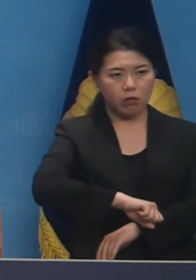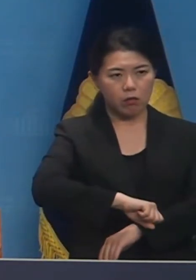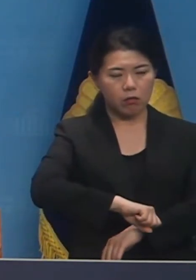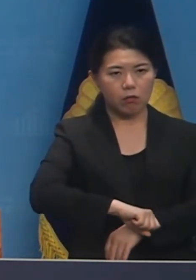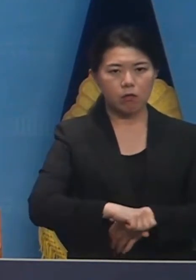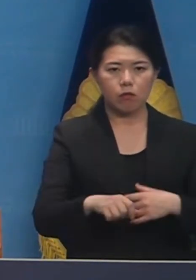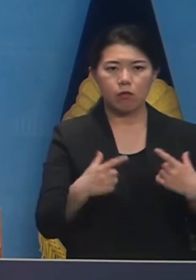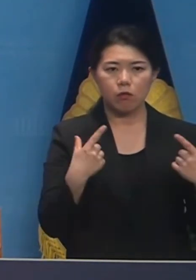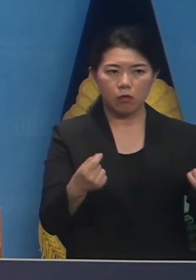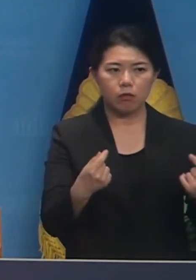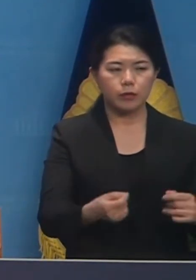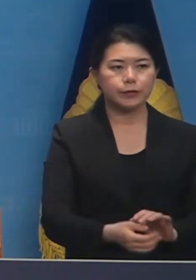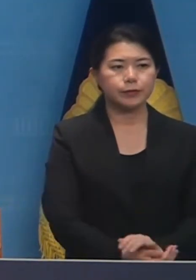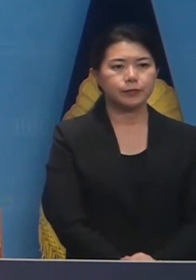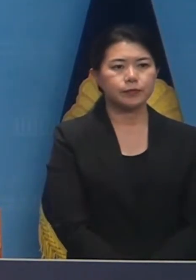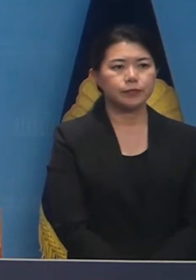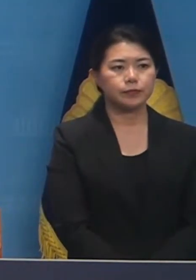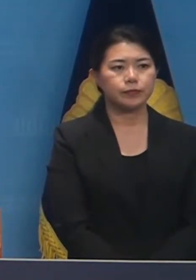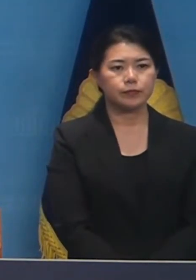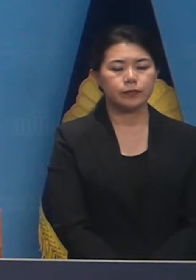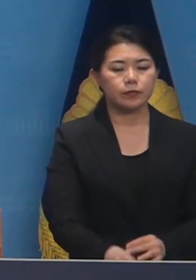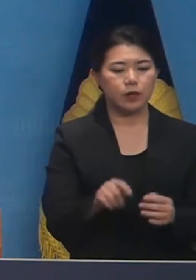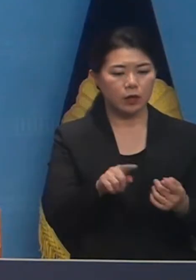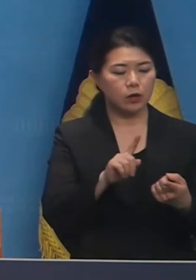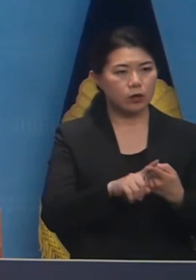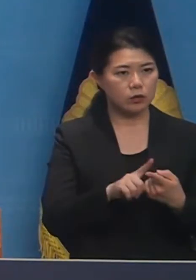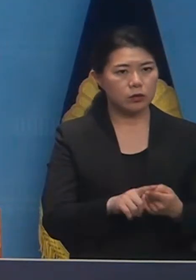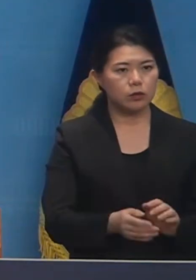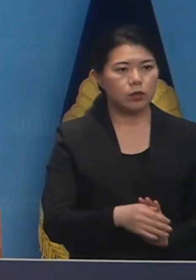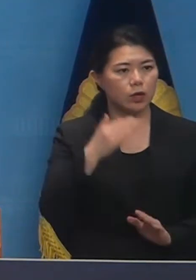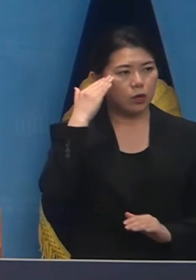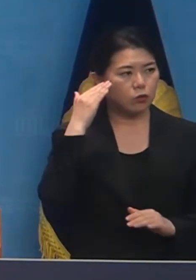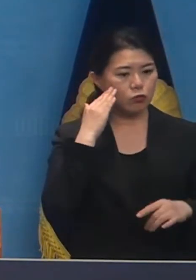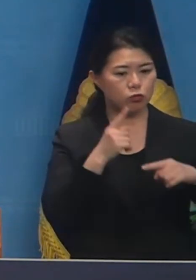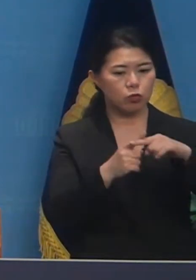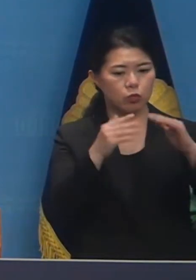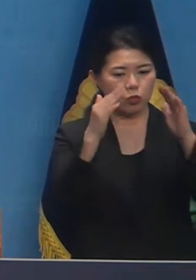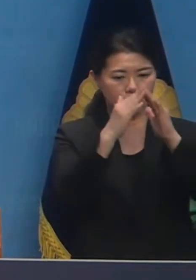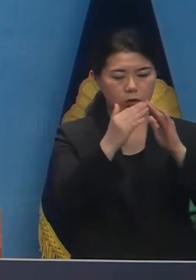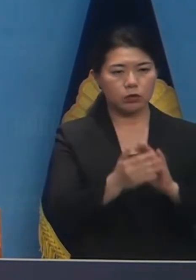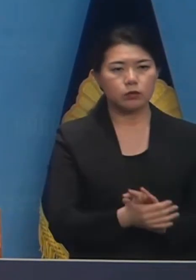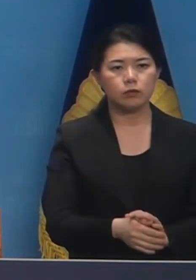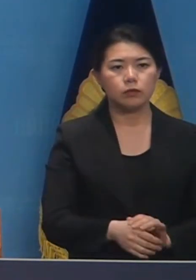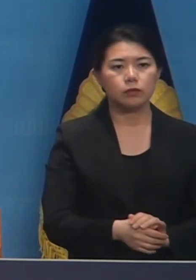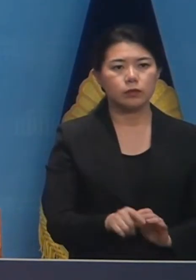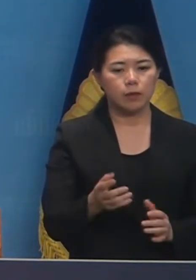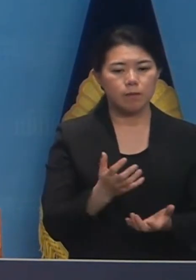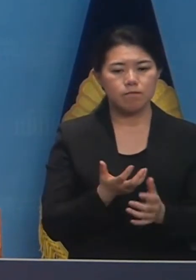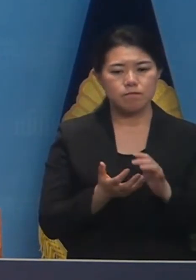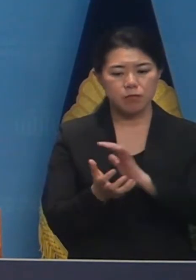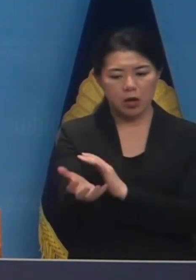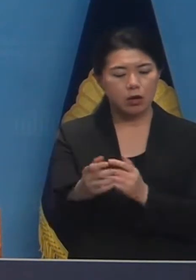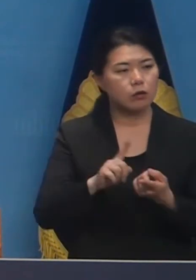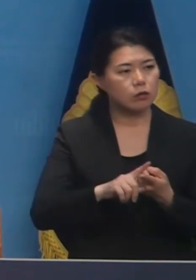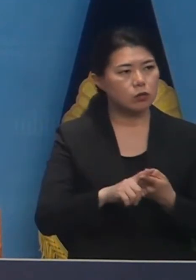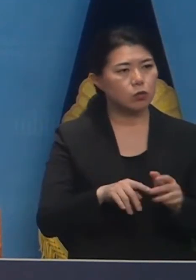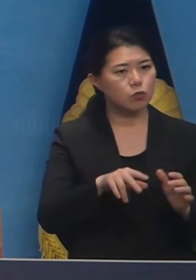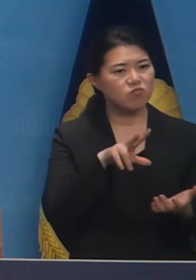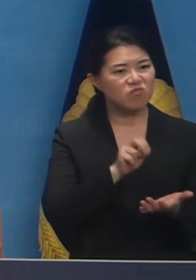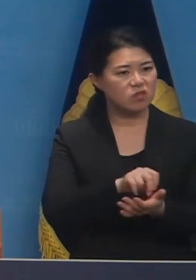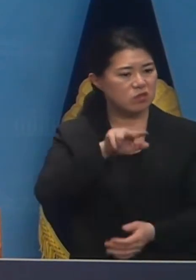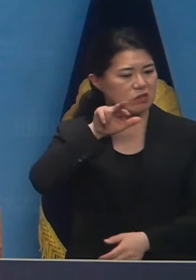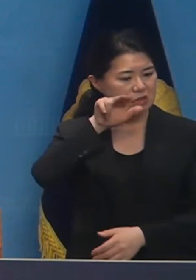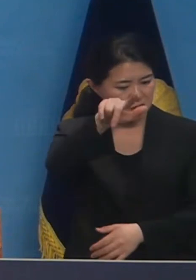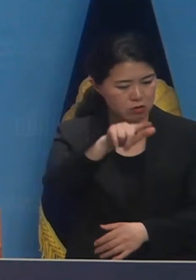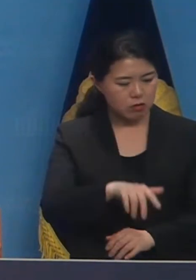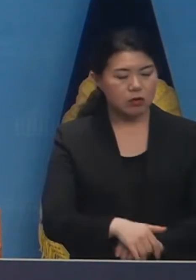그런 위험한 상황입니다. 여기에 대해서 한국교회는 이 부분에 대해서 문제점을 지적하지